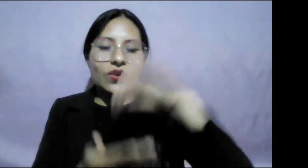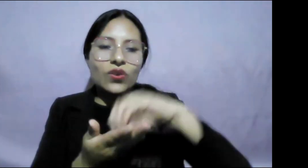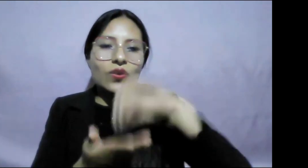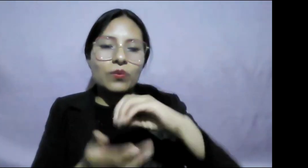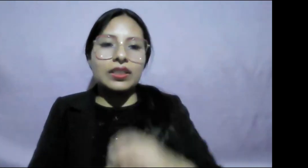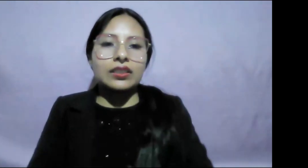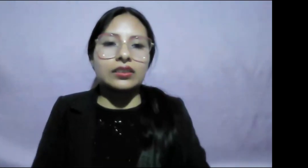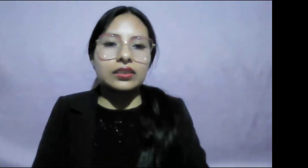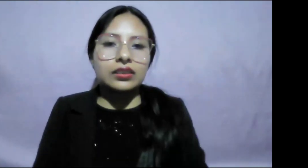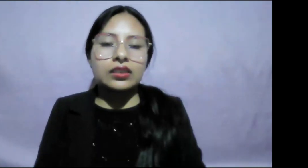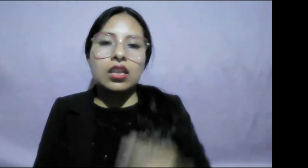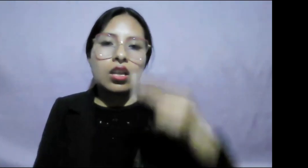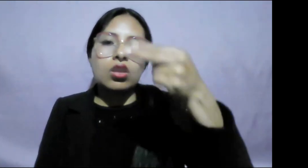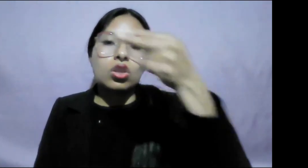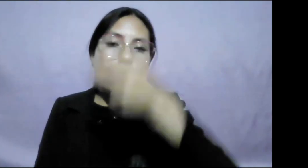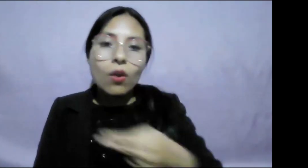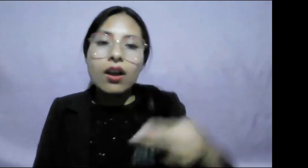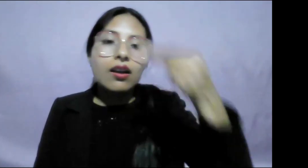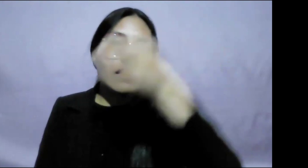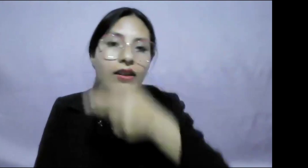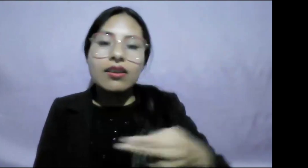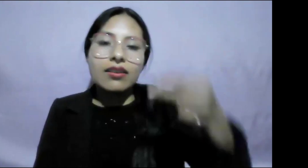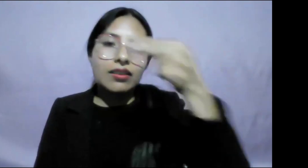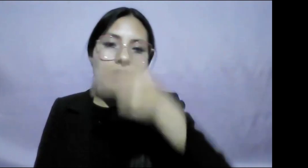seco muy bien otra